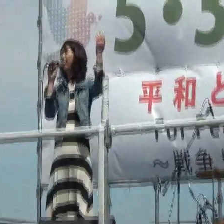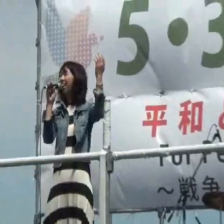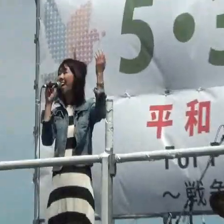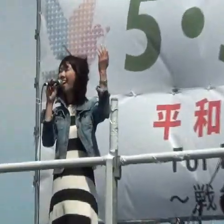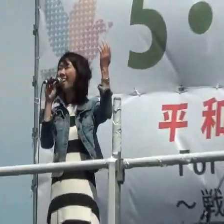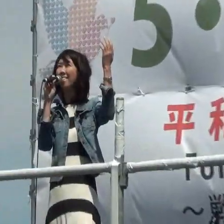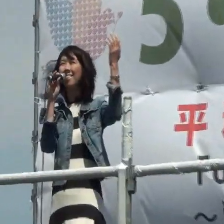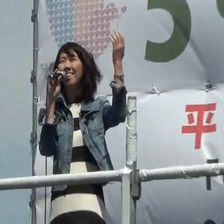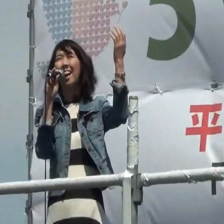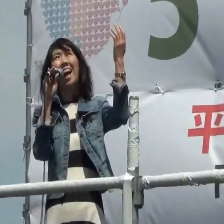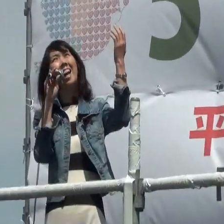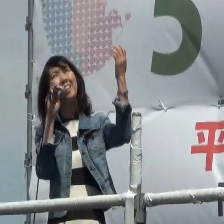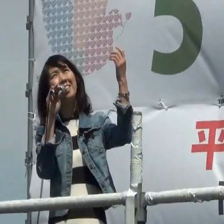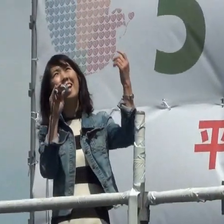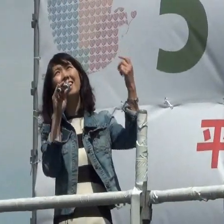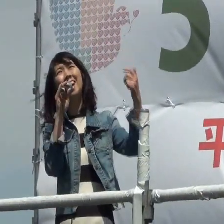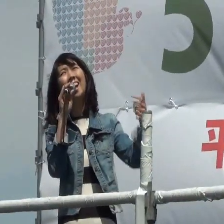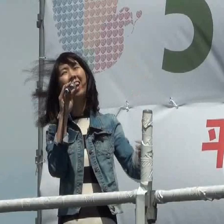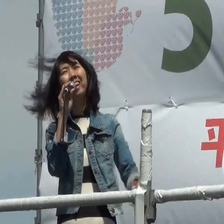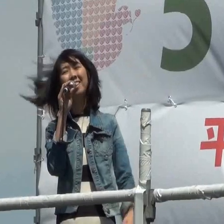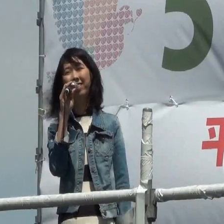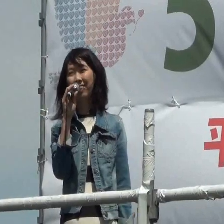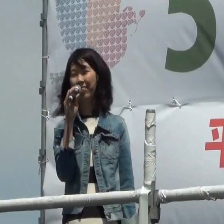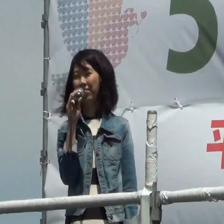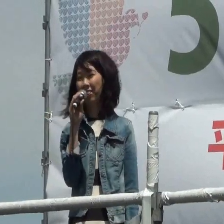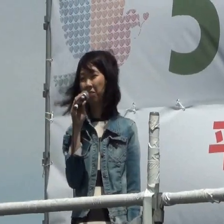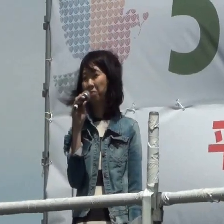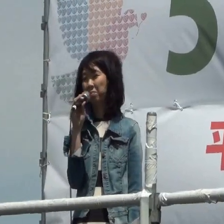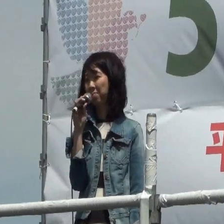ただ空があるだけ